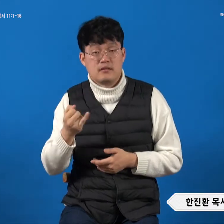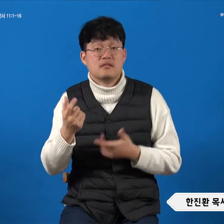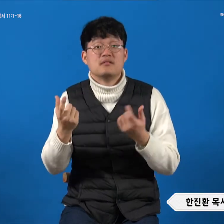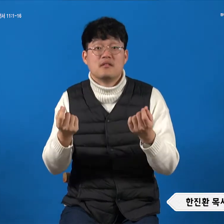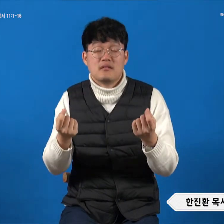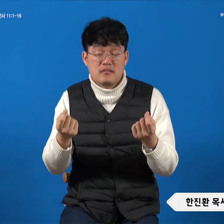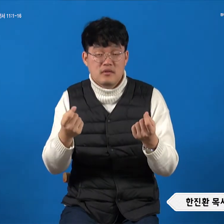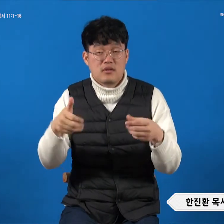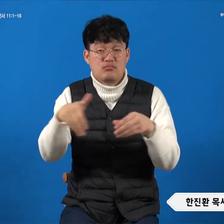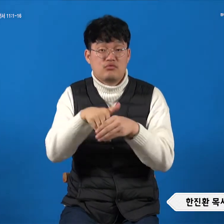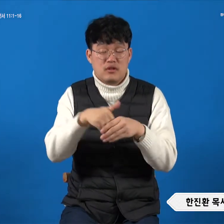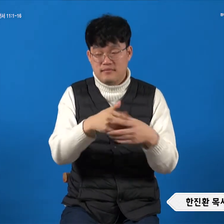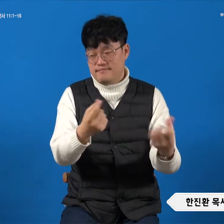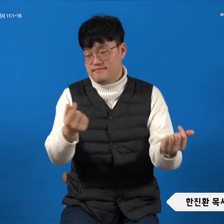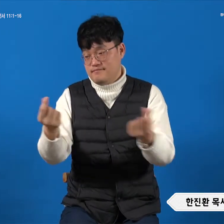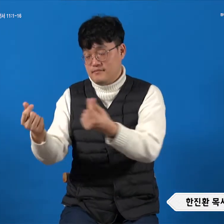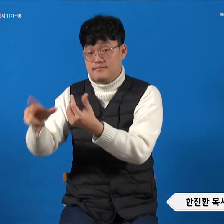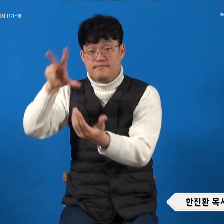문화는 좀 비슷한 것이죠.